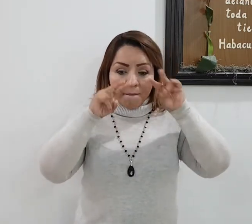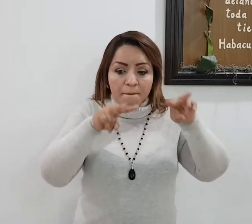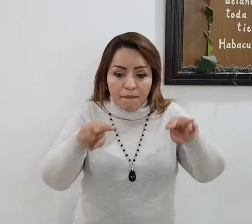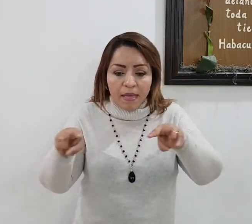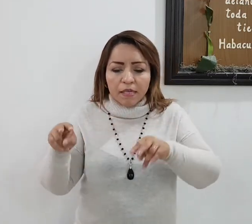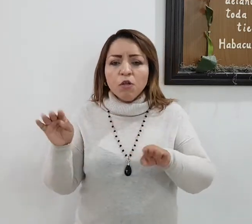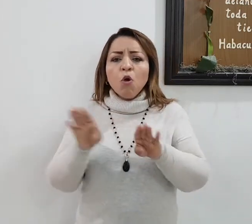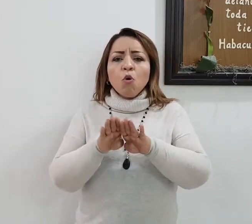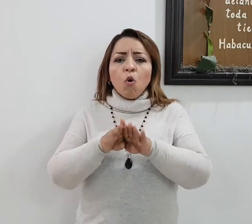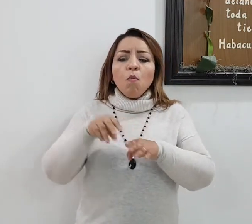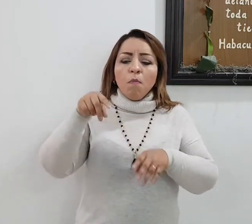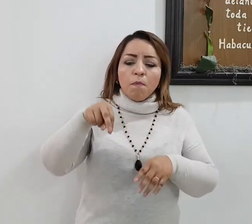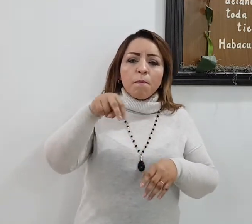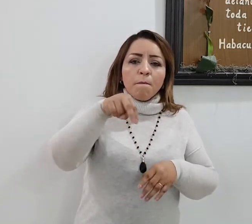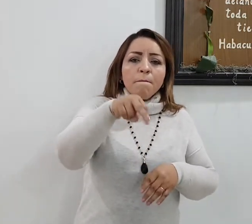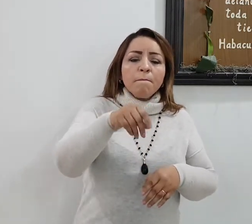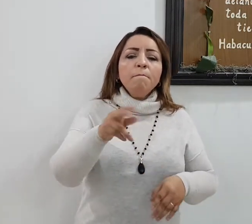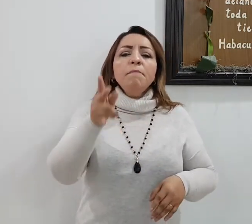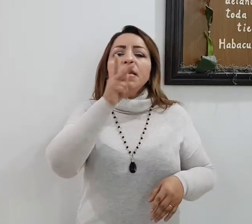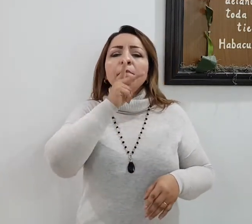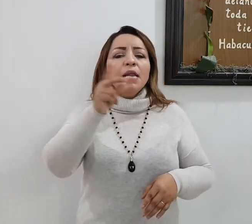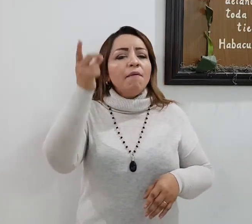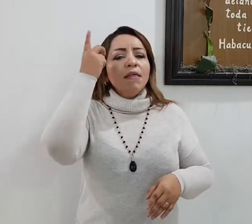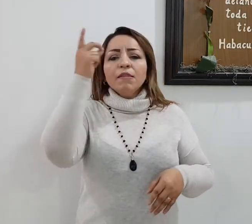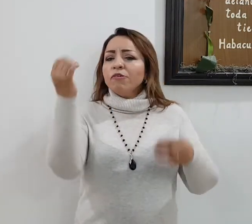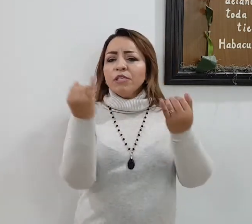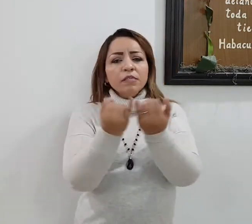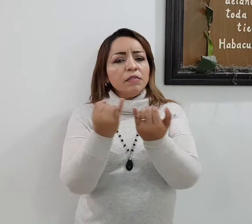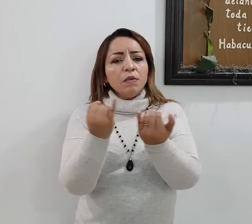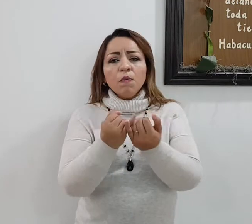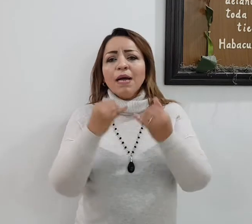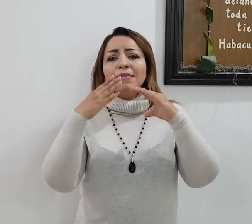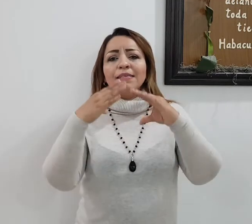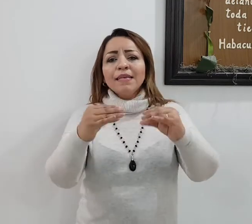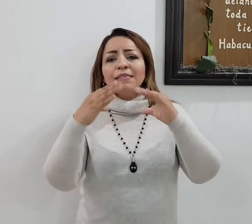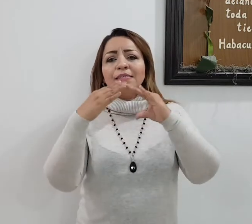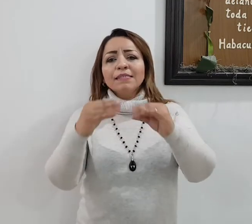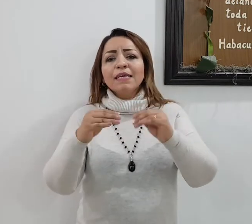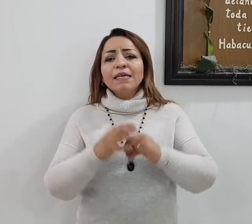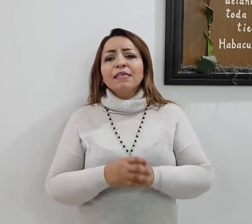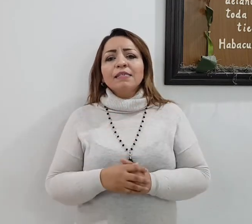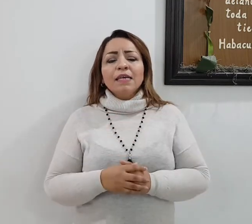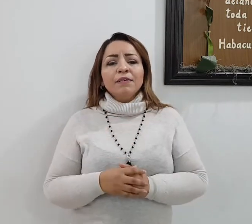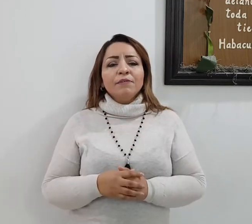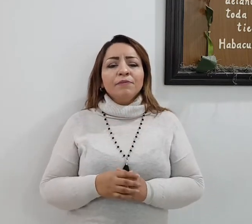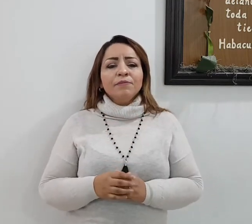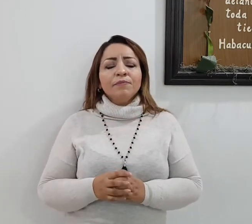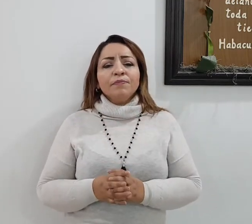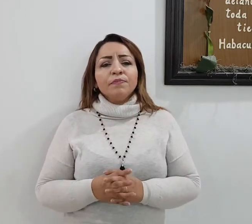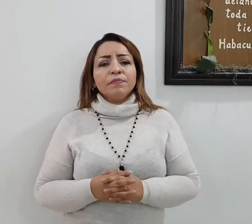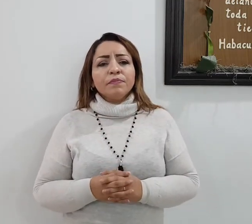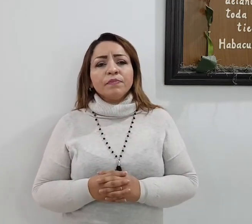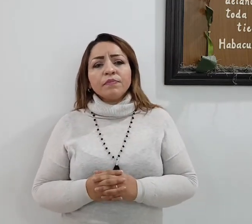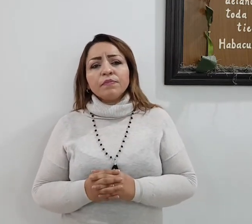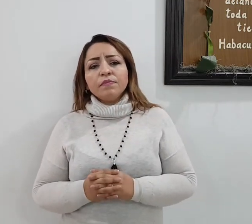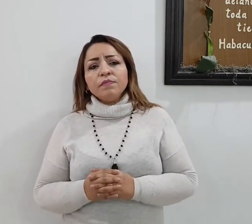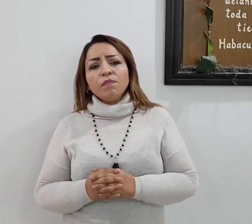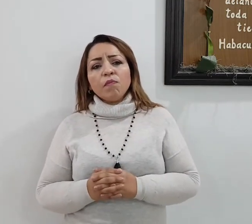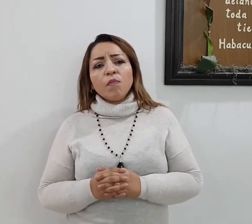y hacia dónde no debo de ir. ¿Me explico? Lámpara es a mis pies tu palabra y como una lumbrera en mi camino.